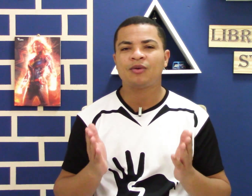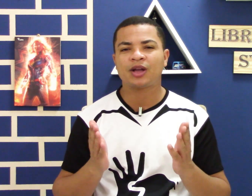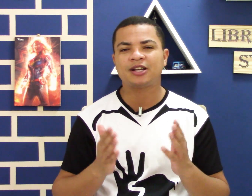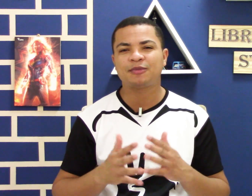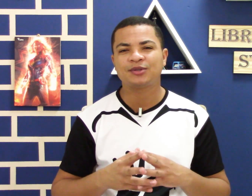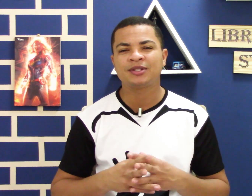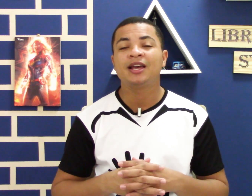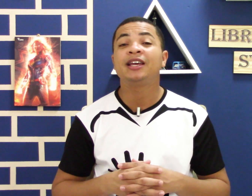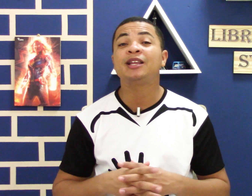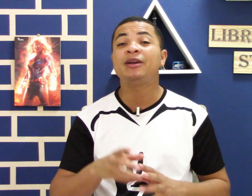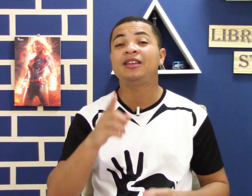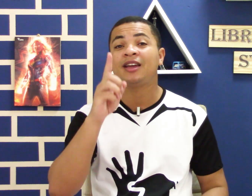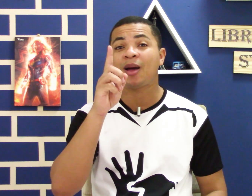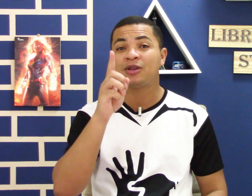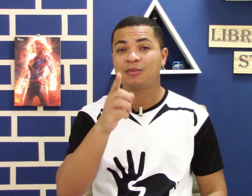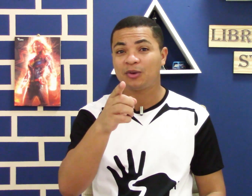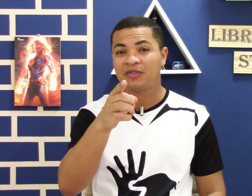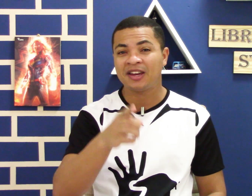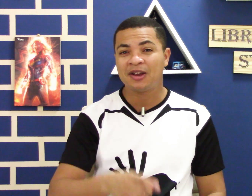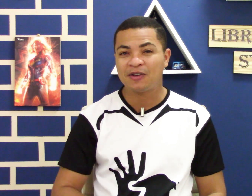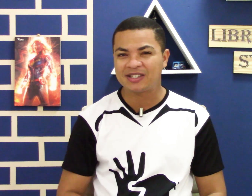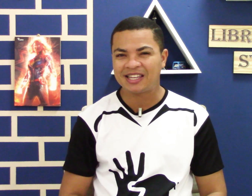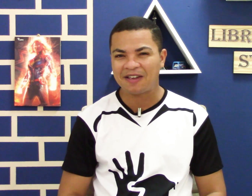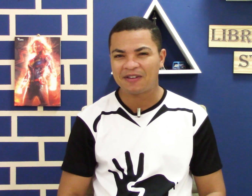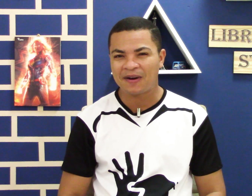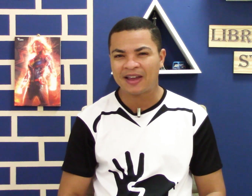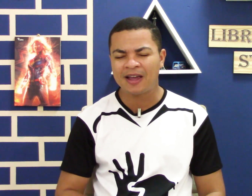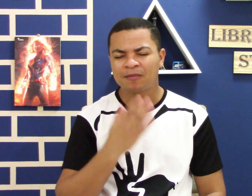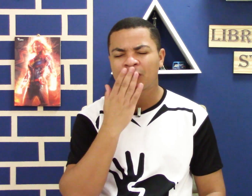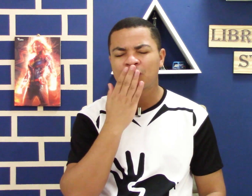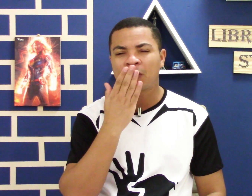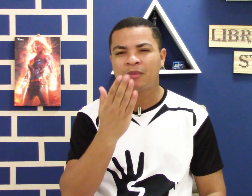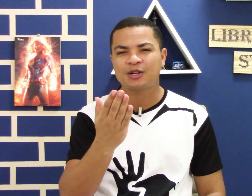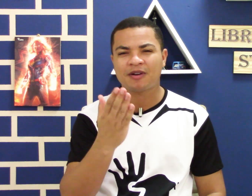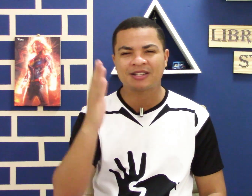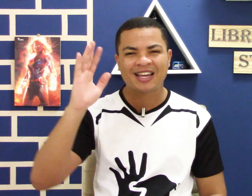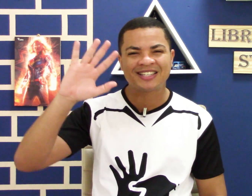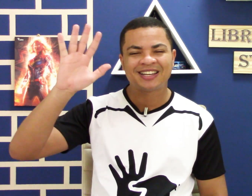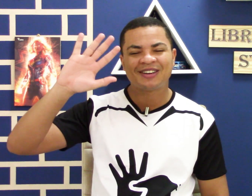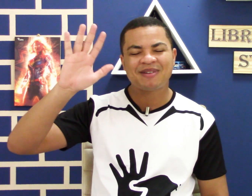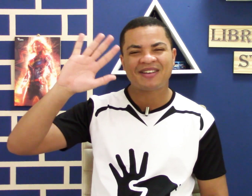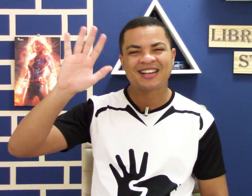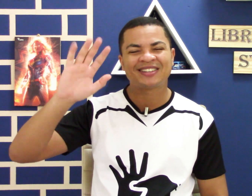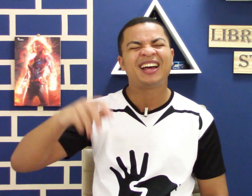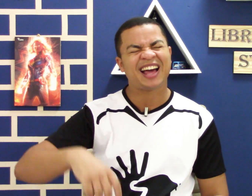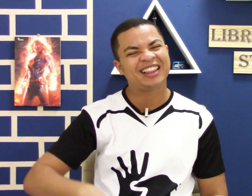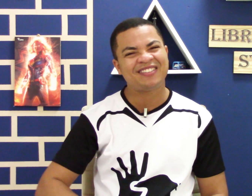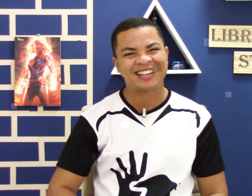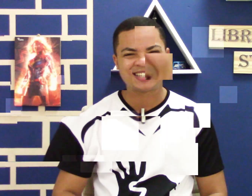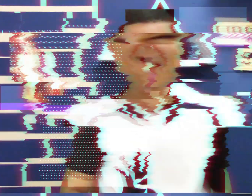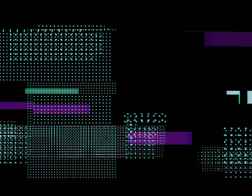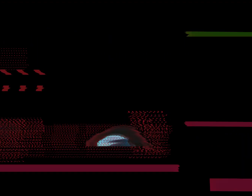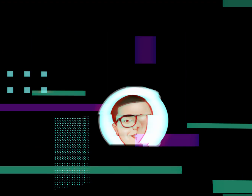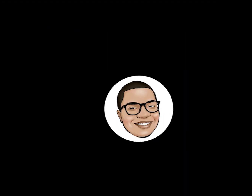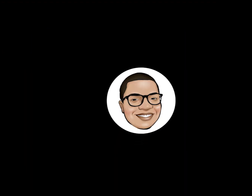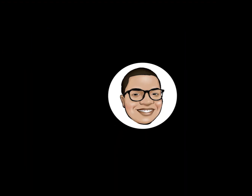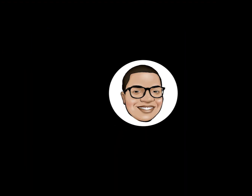aquelas pessoas que também têm a mesma dúvida que você teve, ok? Beijo para vocês, um abraço, até mais.